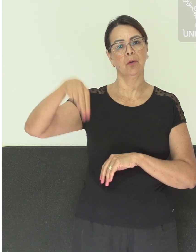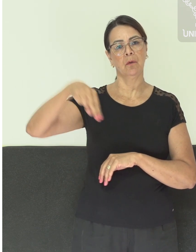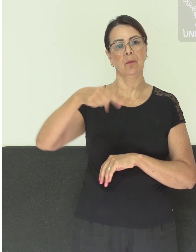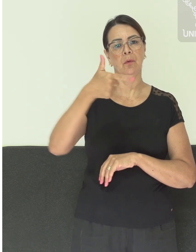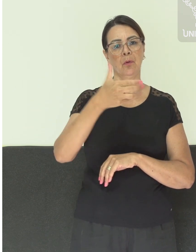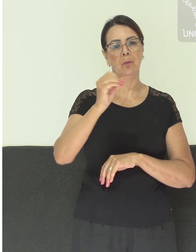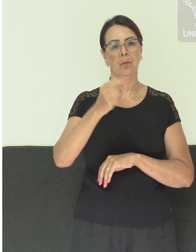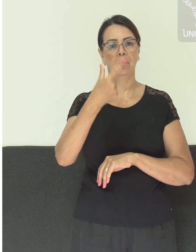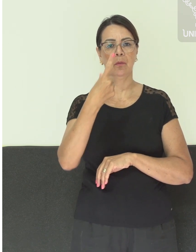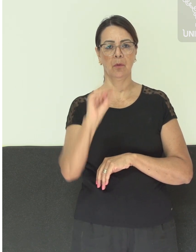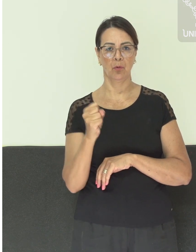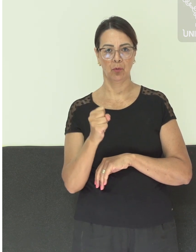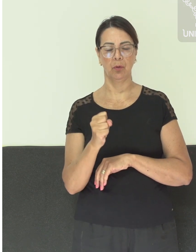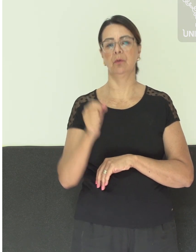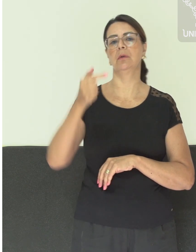2018.